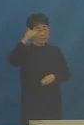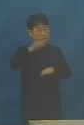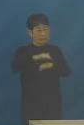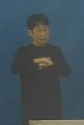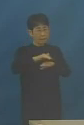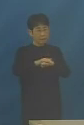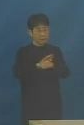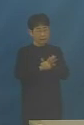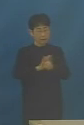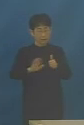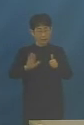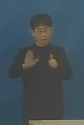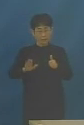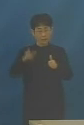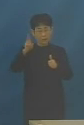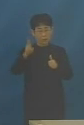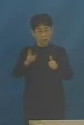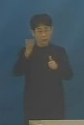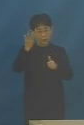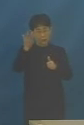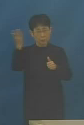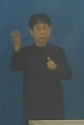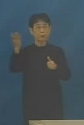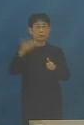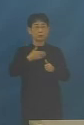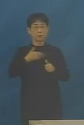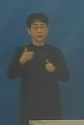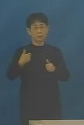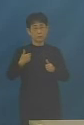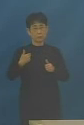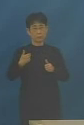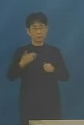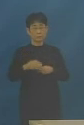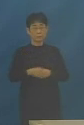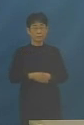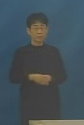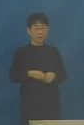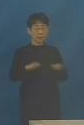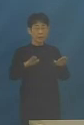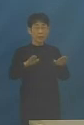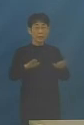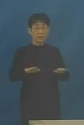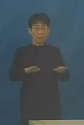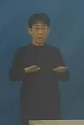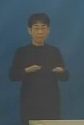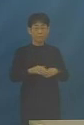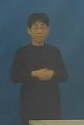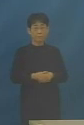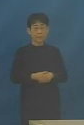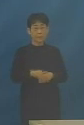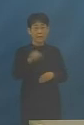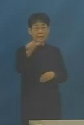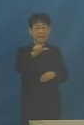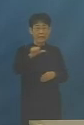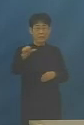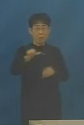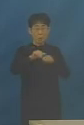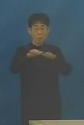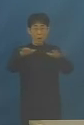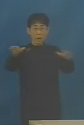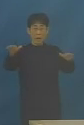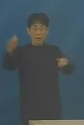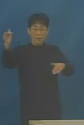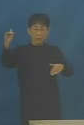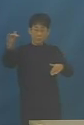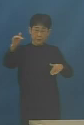ではないかと推察できるところがありますまあの現在いったんは第5波収束しかけていると